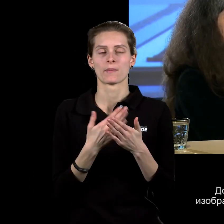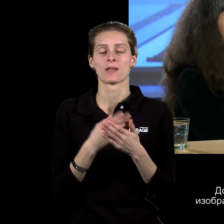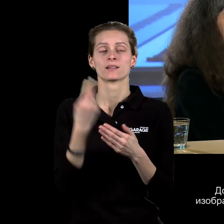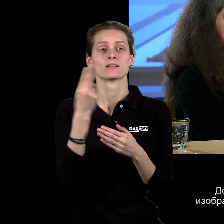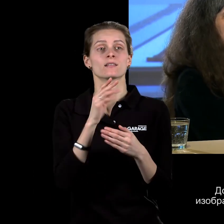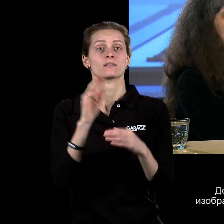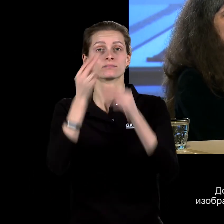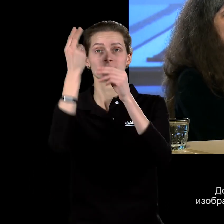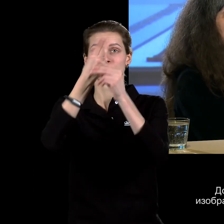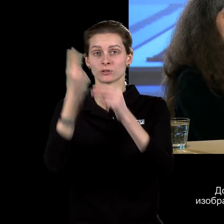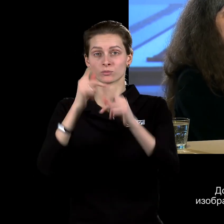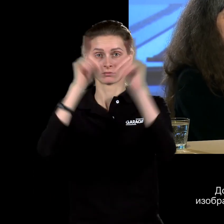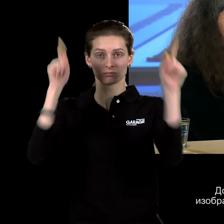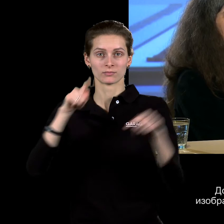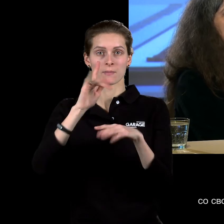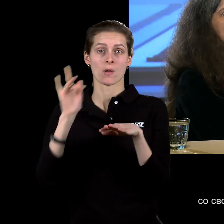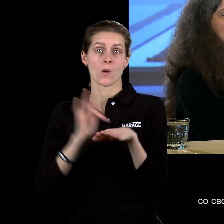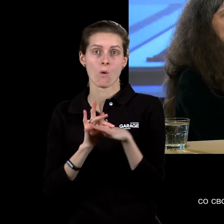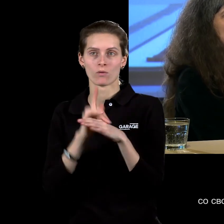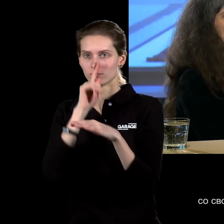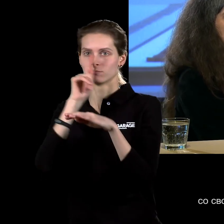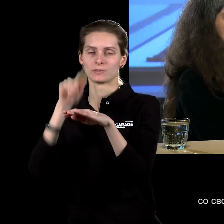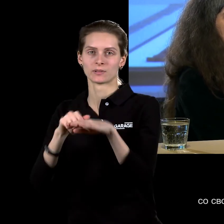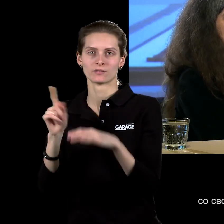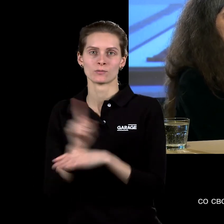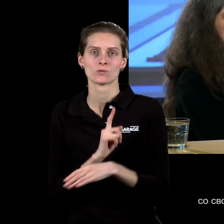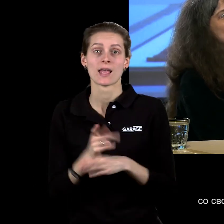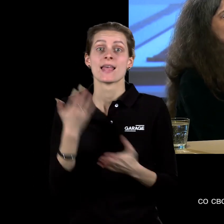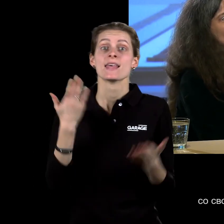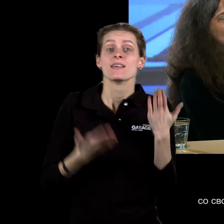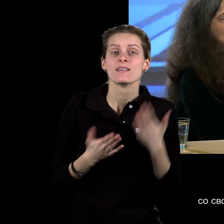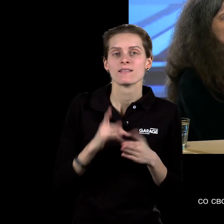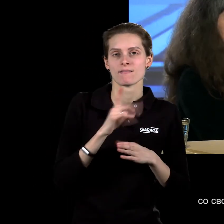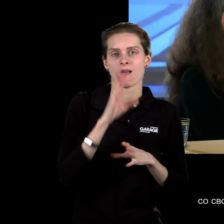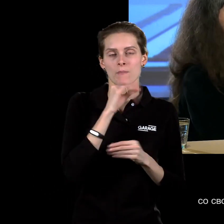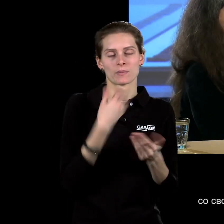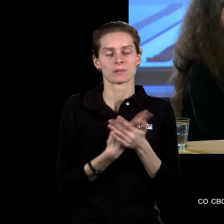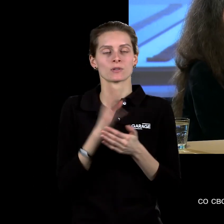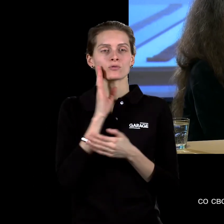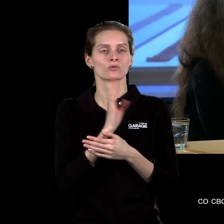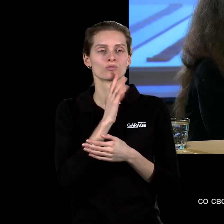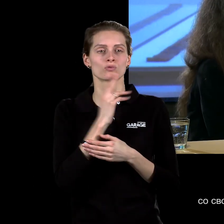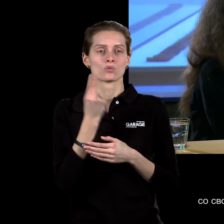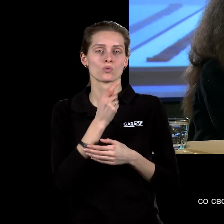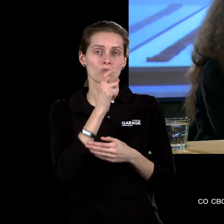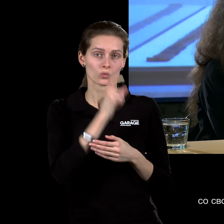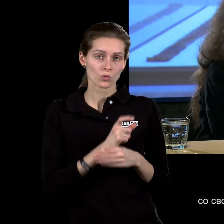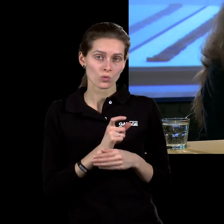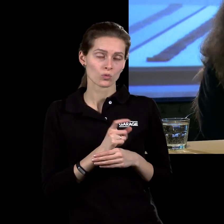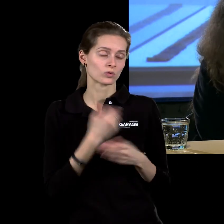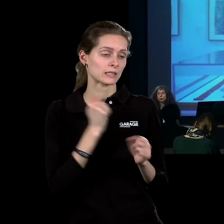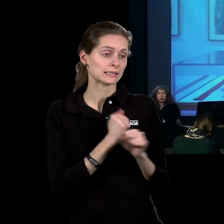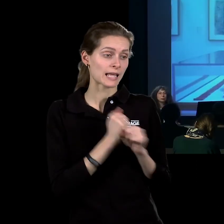изображения там, прекрасного обнаженного тела на полотне, или туда может попасть женщина-художница, да, своими произведениями, а не своим